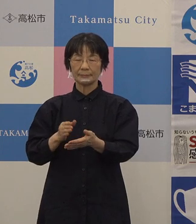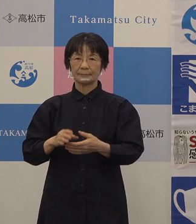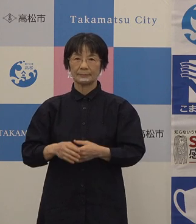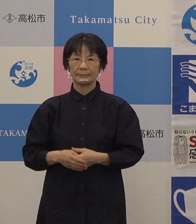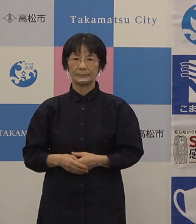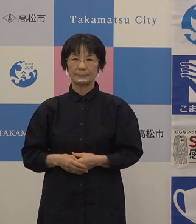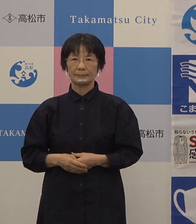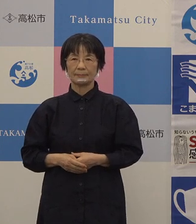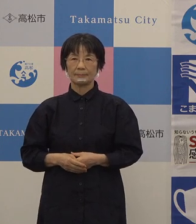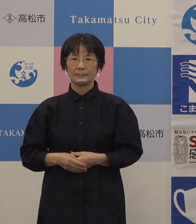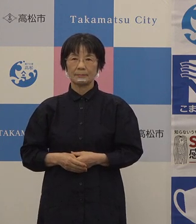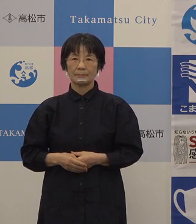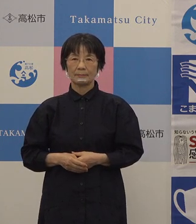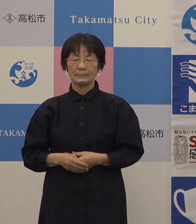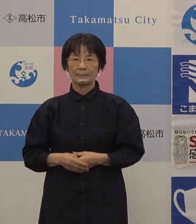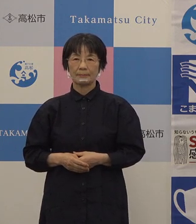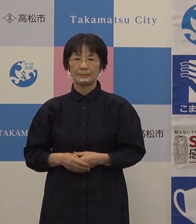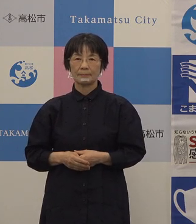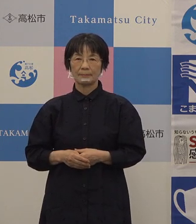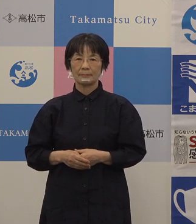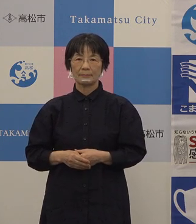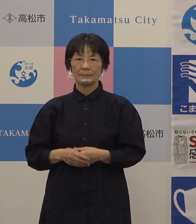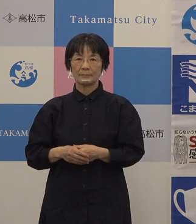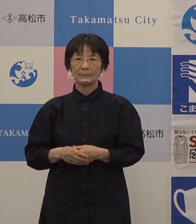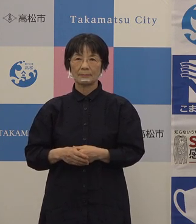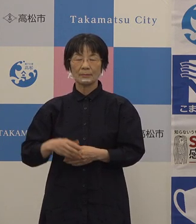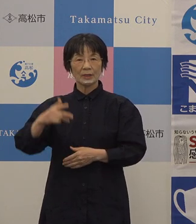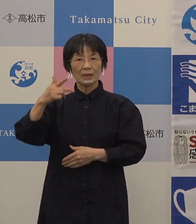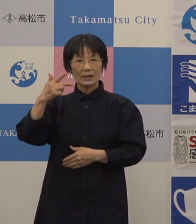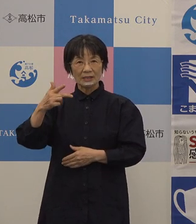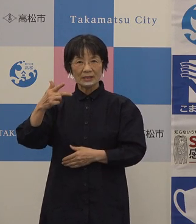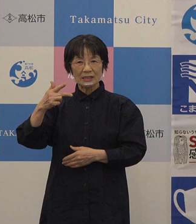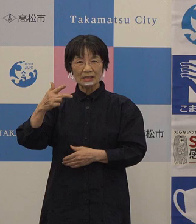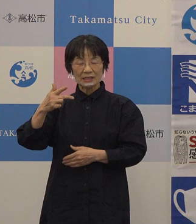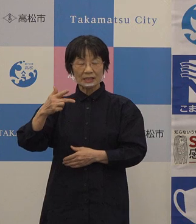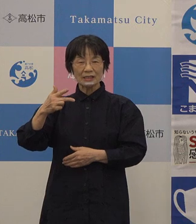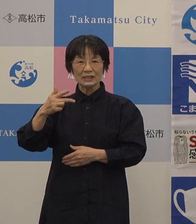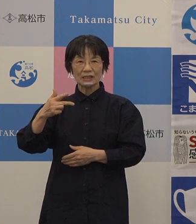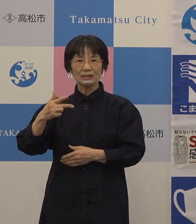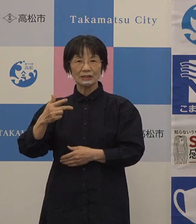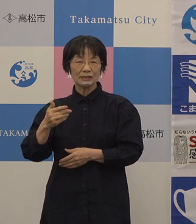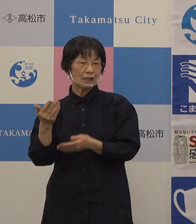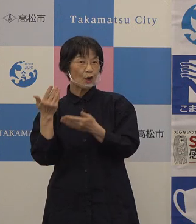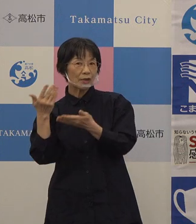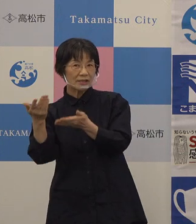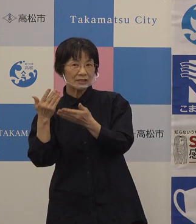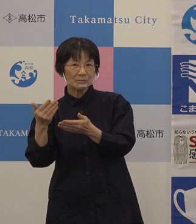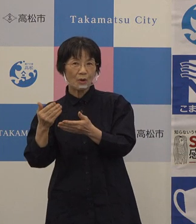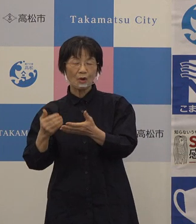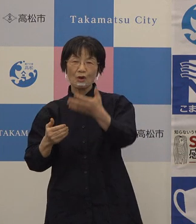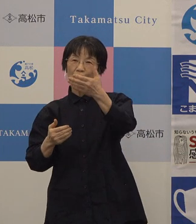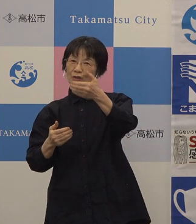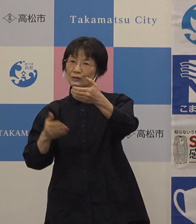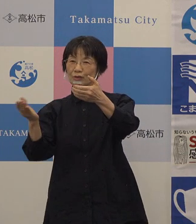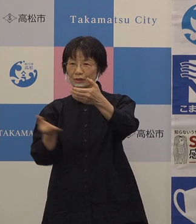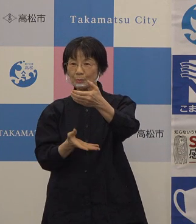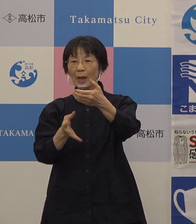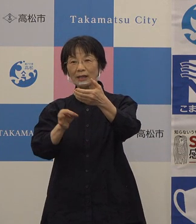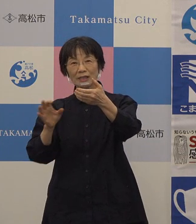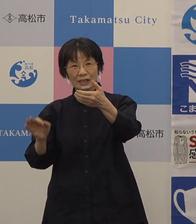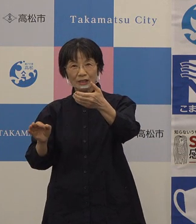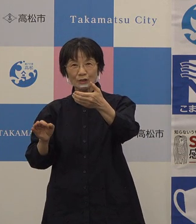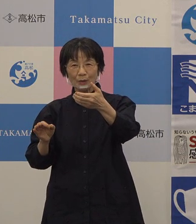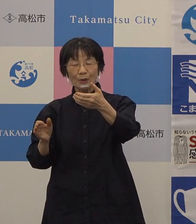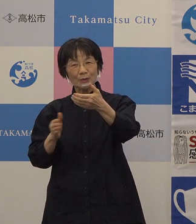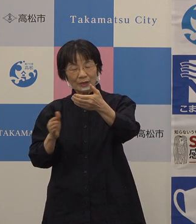をさせていただきたいと存じます。まず本市についての質問では、9割近い方が高松市への愛着や住みや